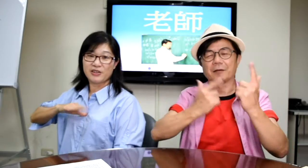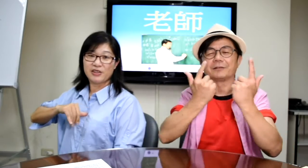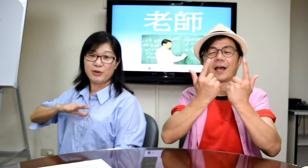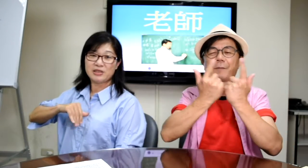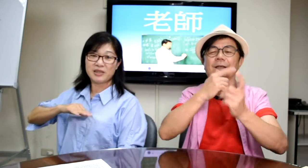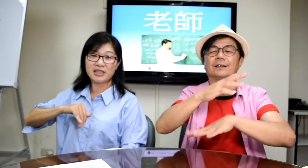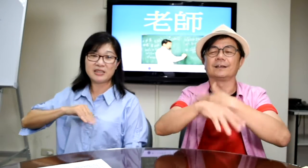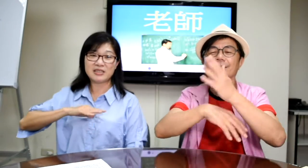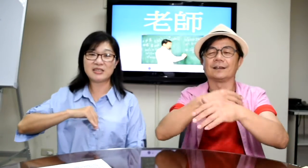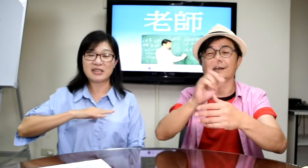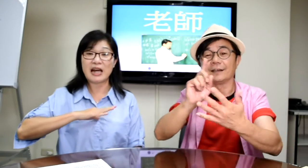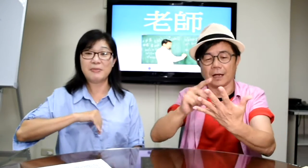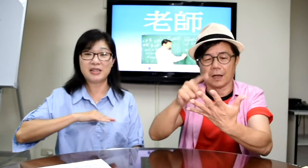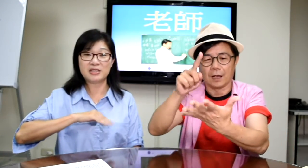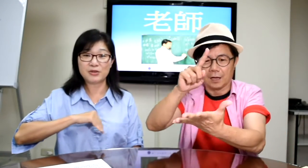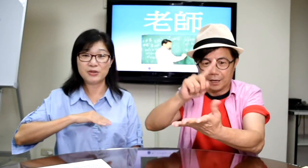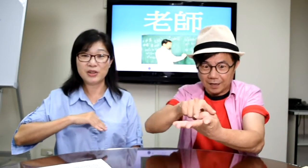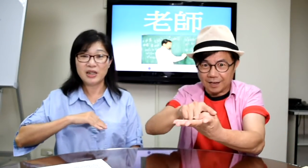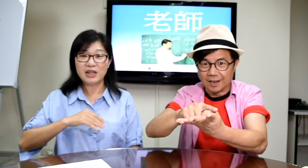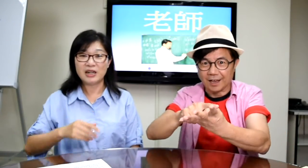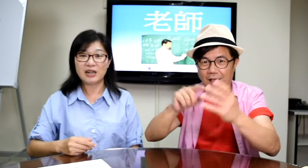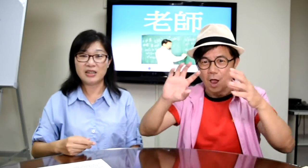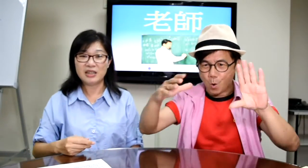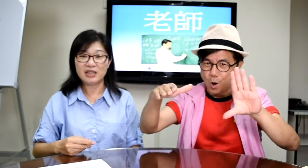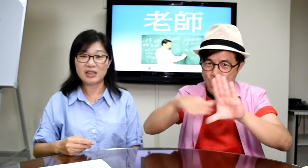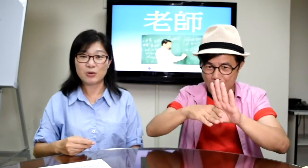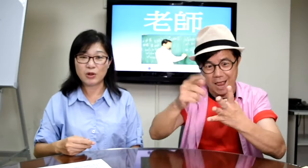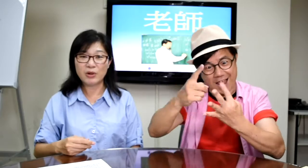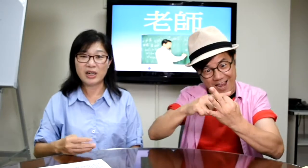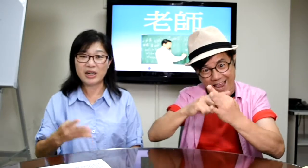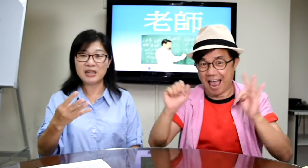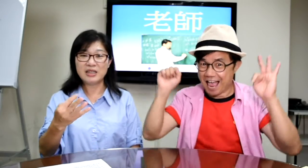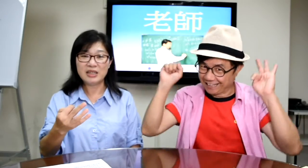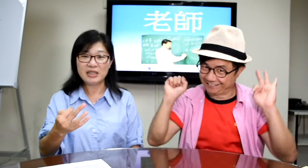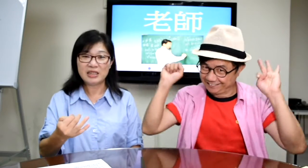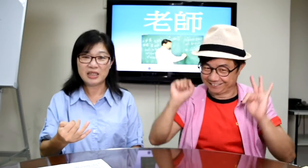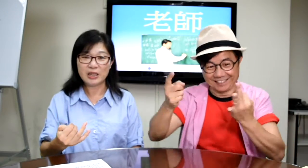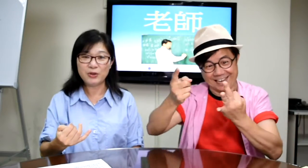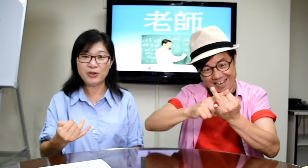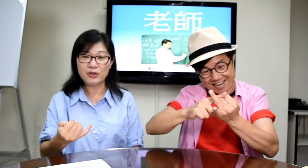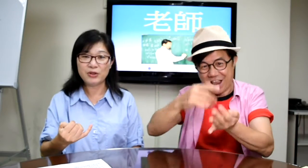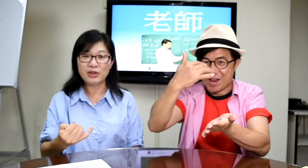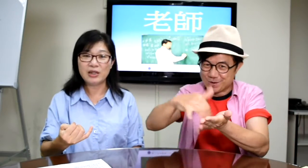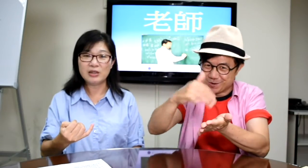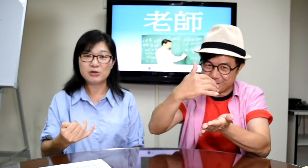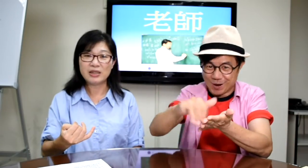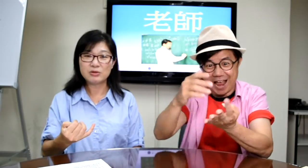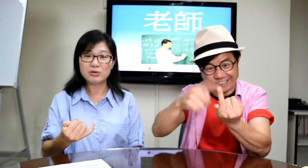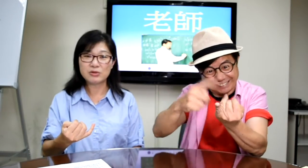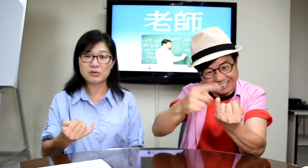为什么呢？这是台北的手语啊，一个国文、体育、算术，什